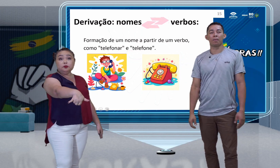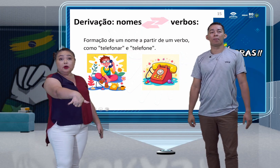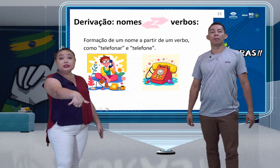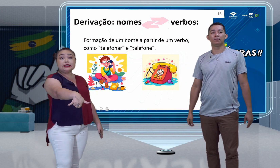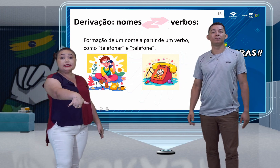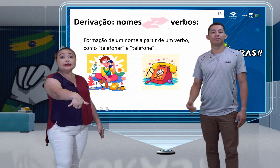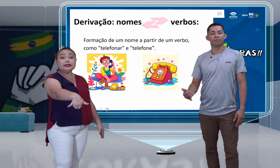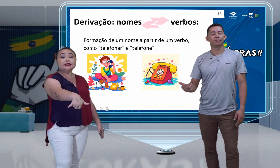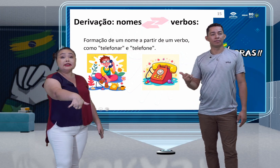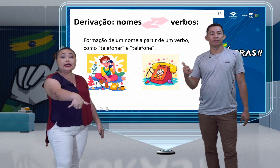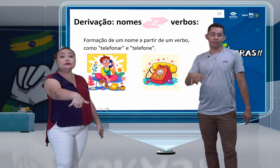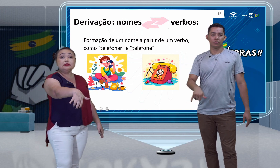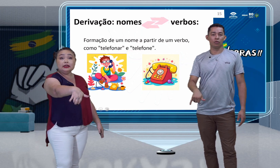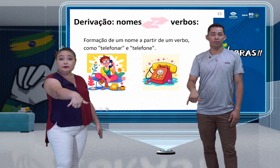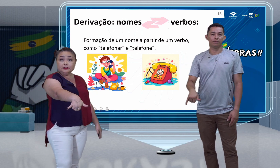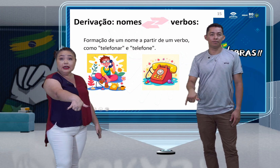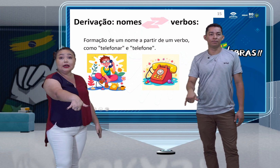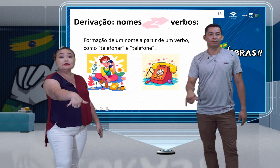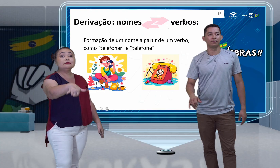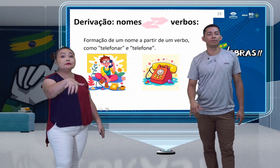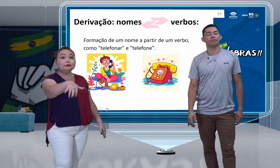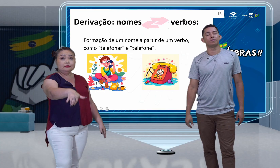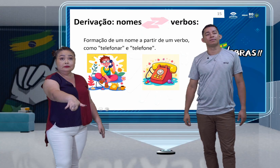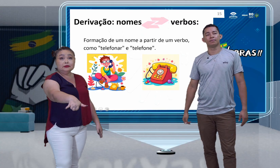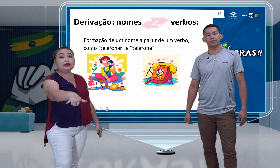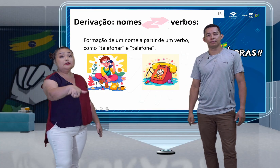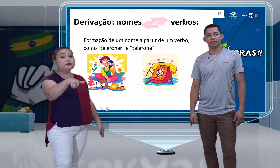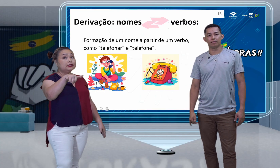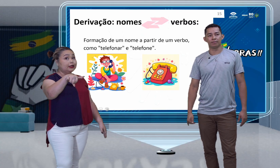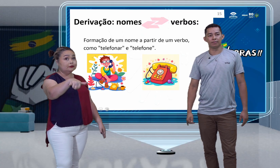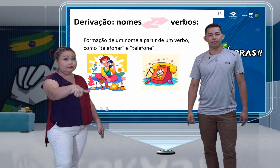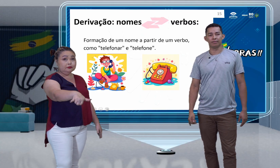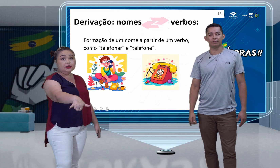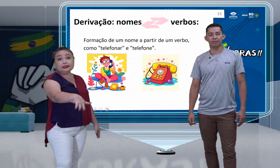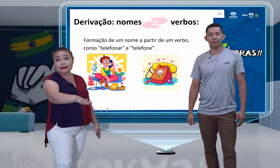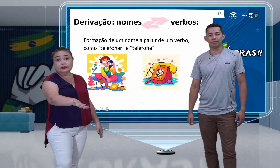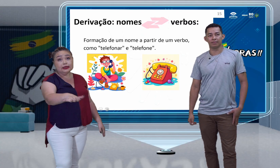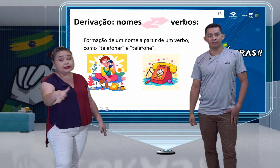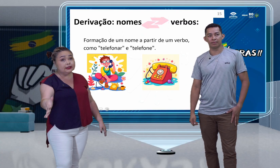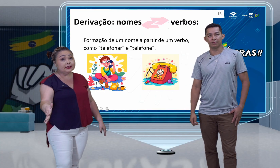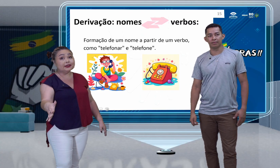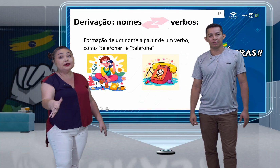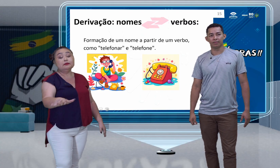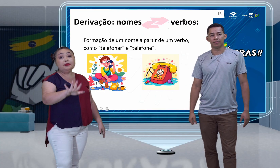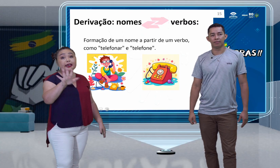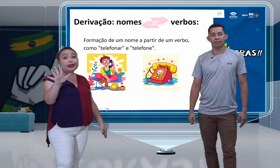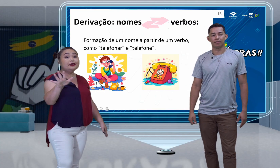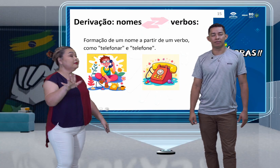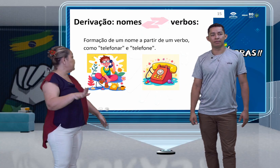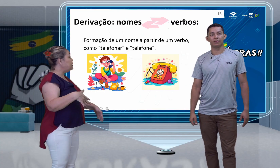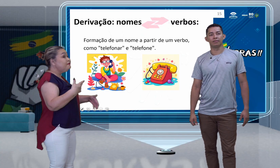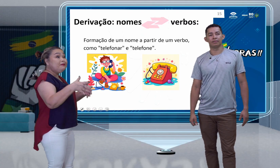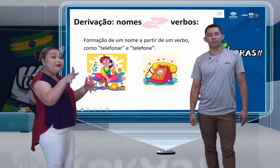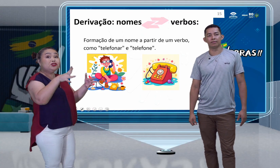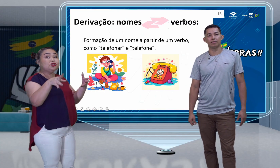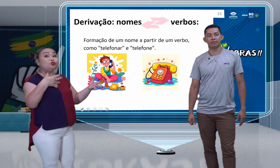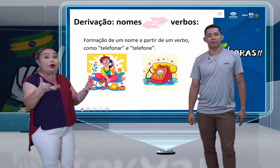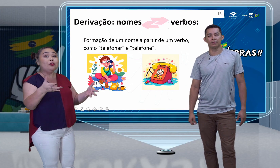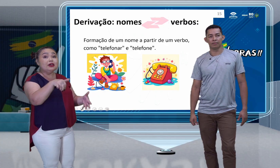pode ser esse aqui, tá? Telefonar. Telefonar. Pode ser esse aqui. Bem gestual